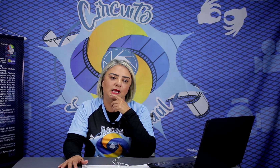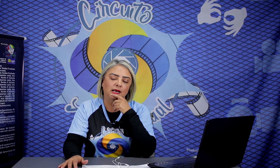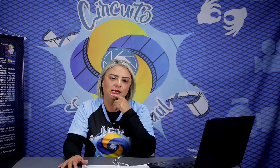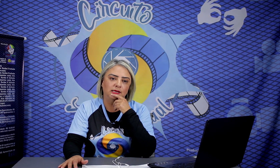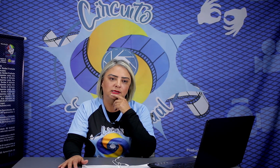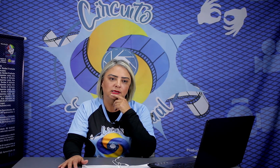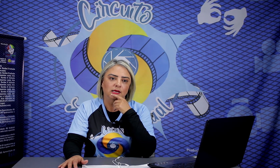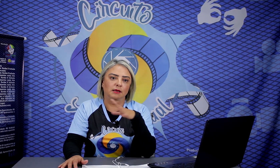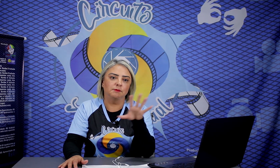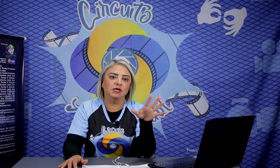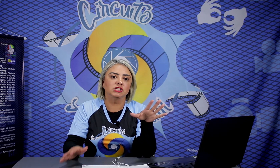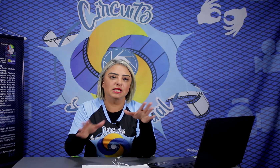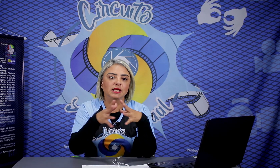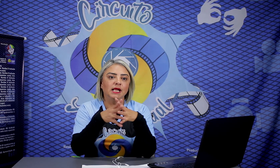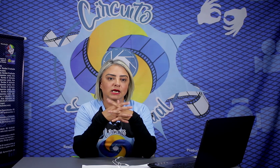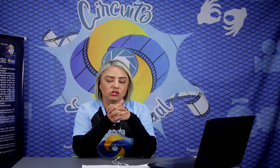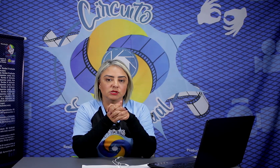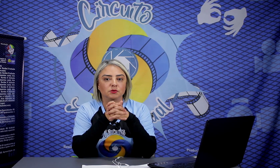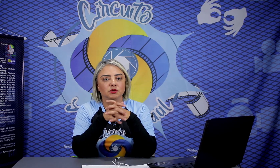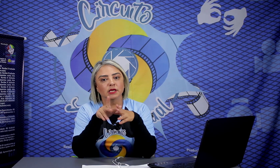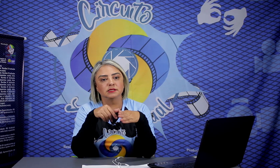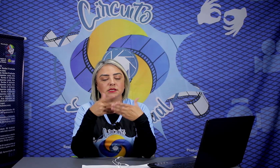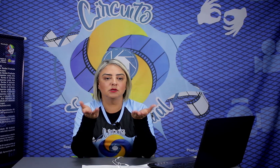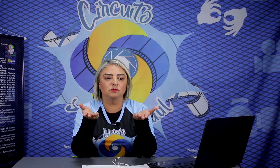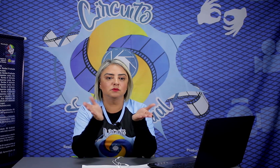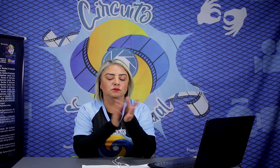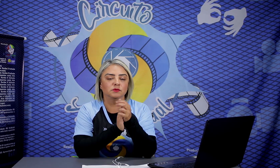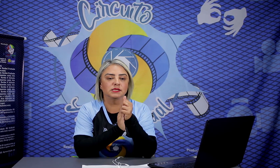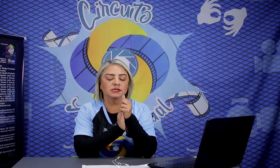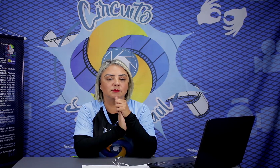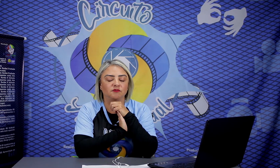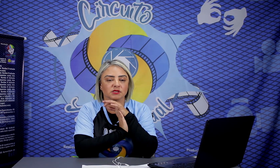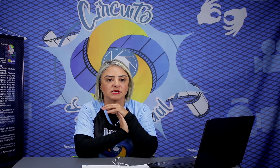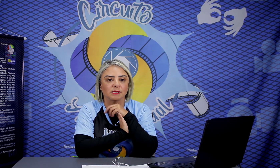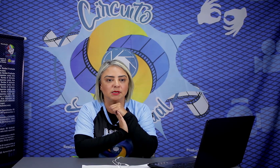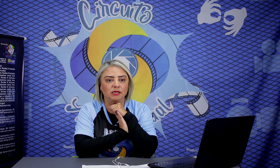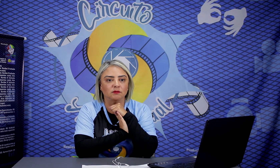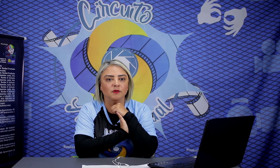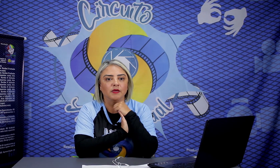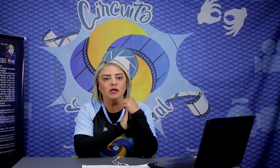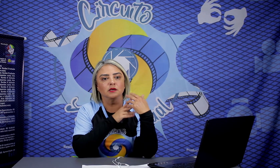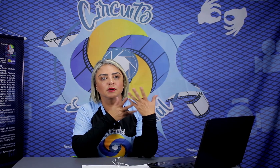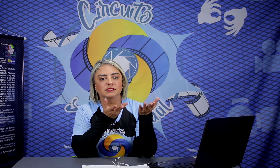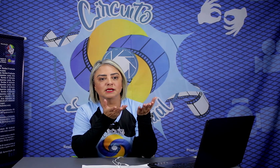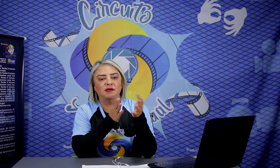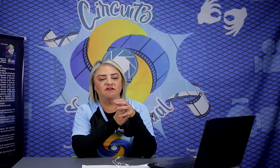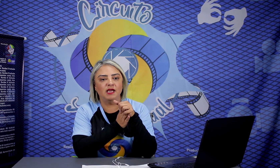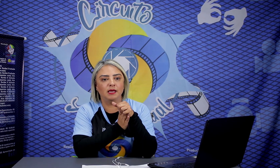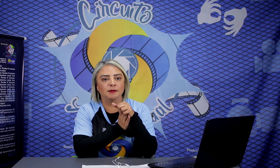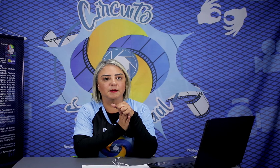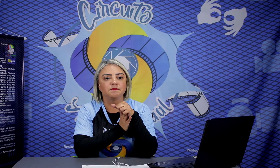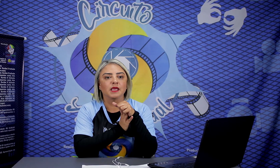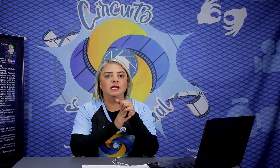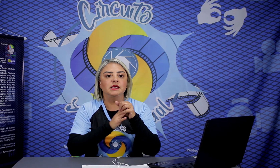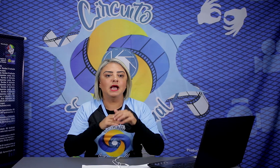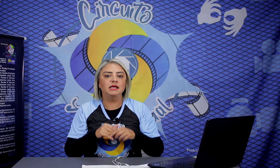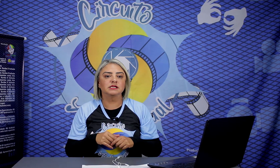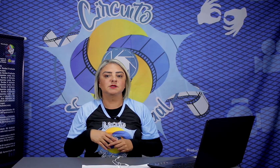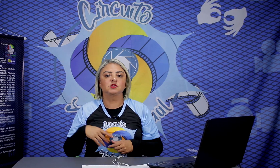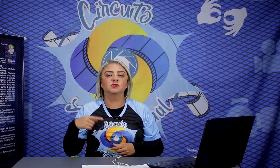lei. É porque a gente tem que garantir, porque senão não recebe o financiamento, não recebe a verba. E aí as pessoas